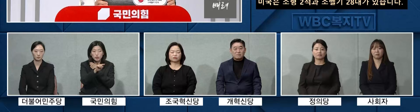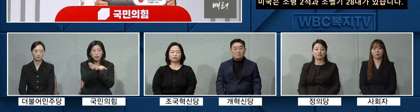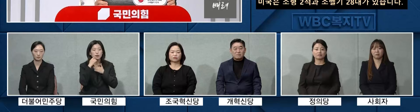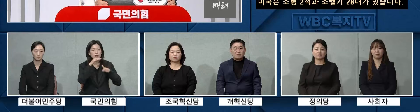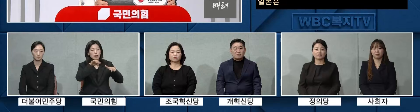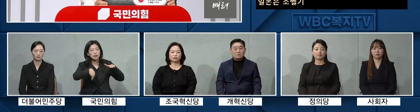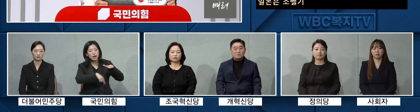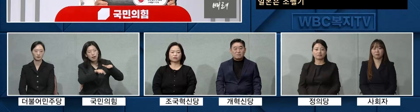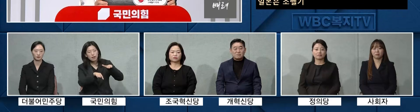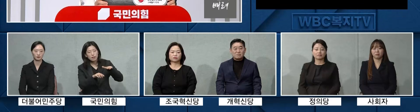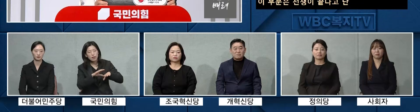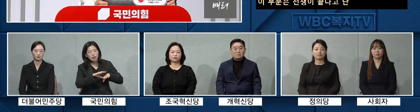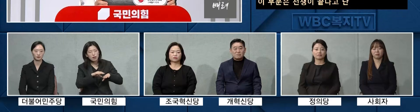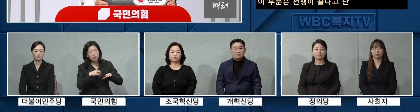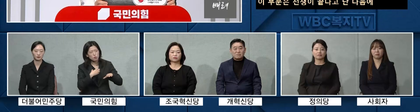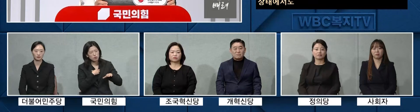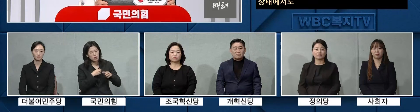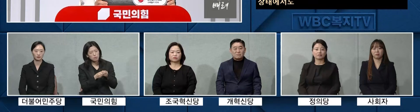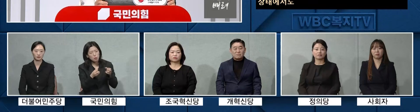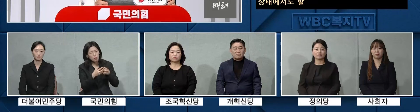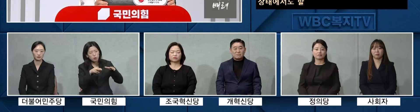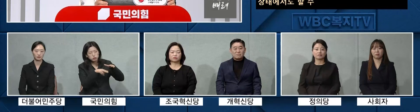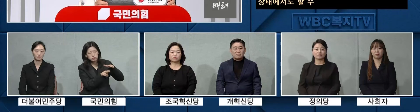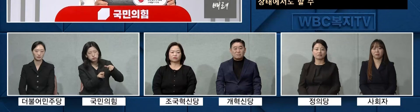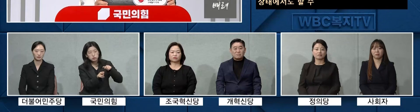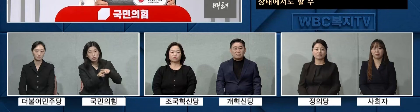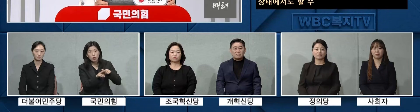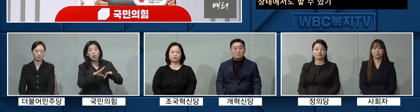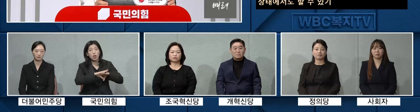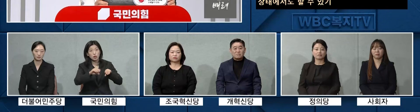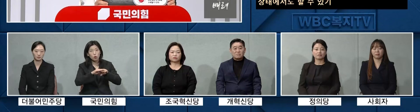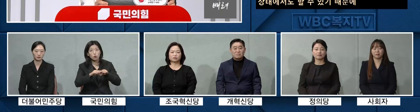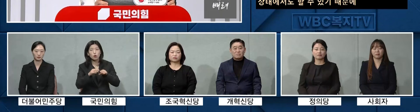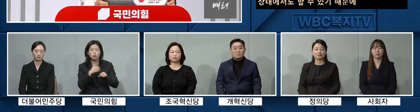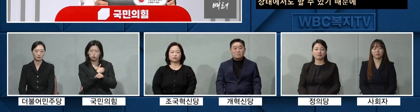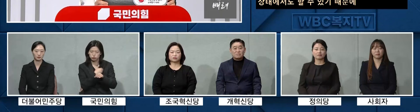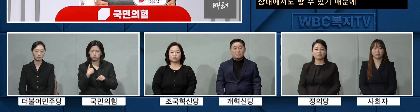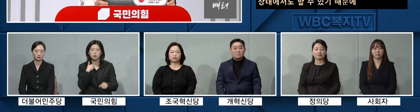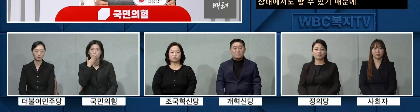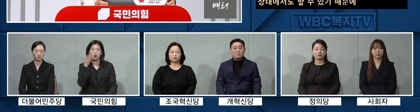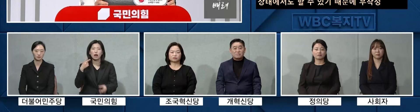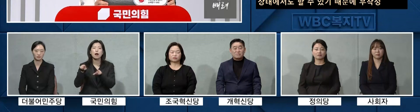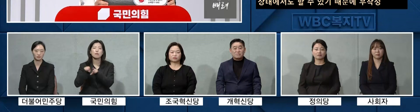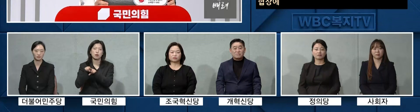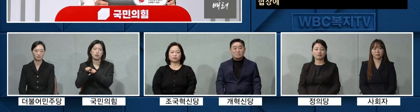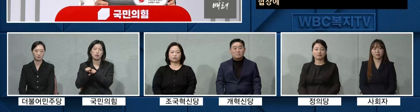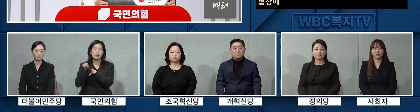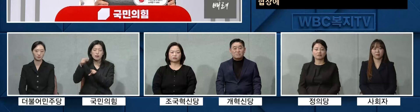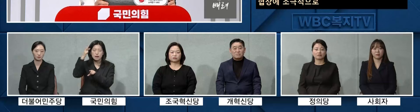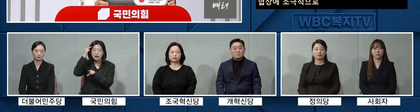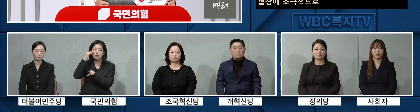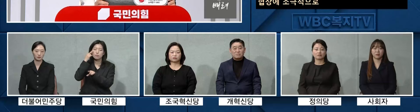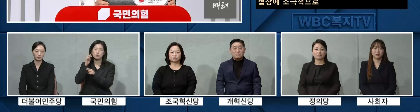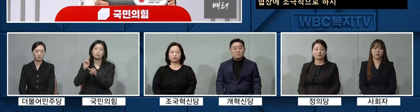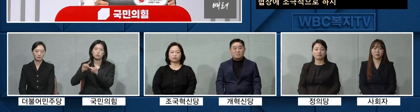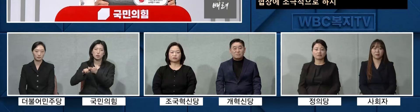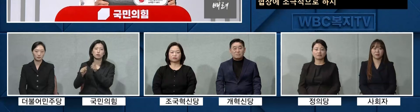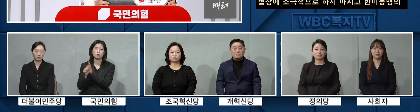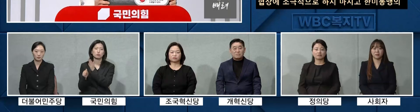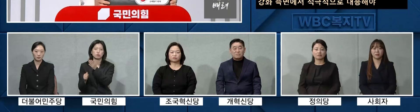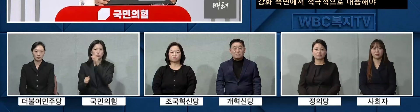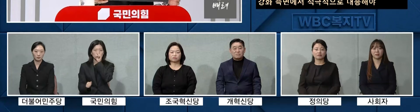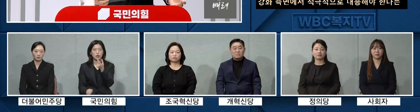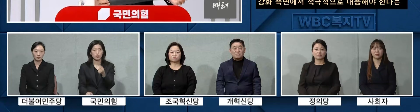때문에 무작정 협상에 소극적으로 하지 마시고 한미동맹의 강화 측면에서 적극적으로 대응해야 된다는 말씀을 드리고